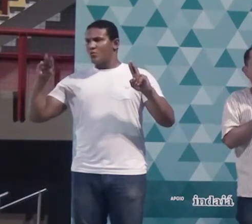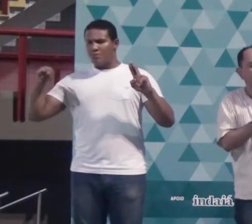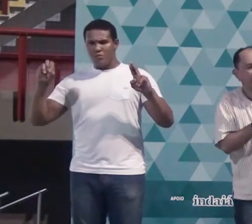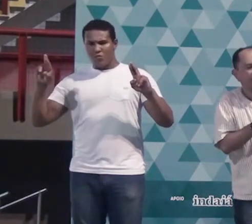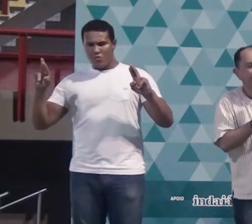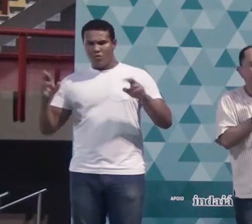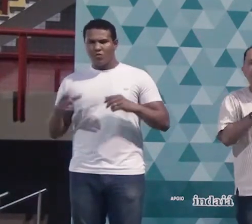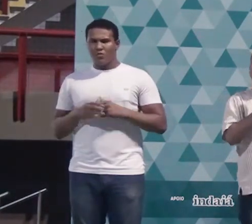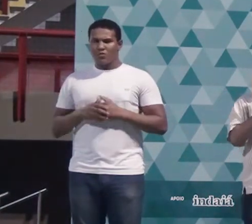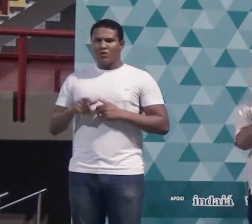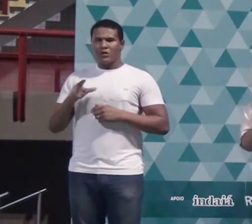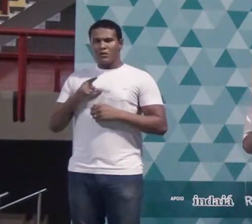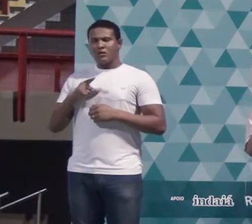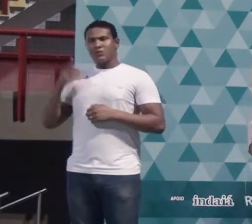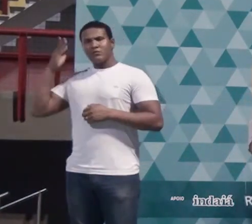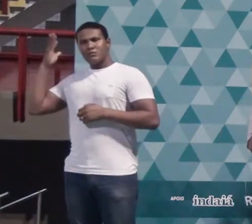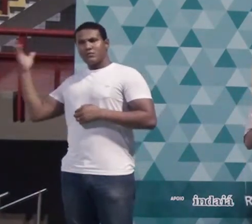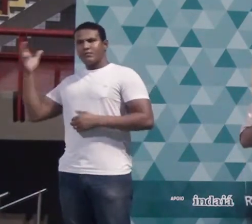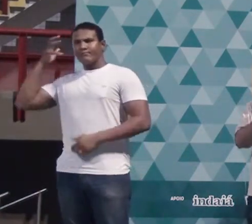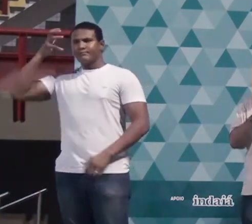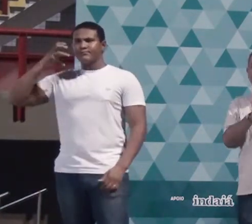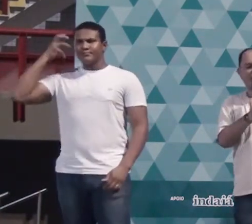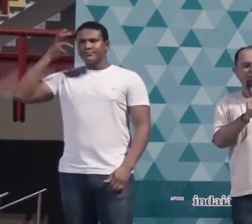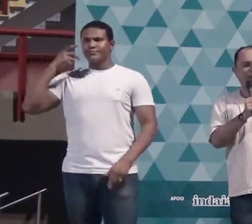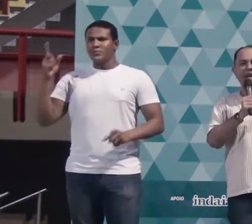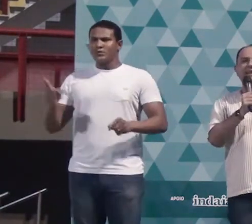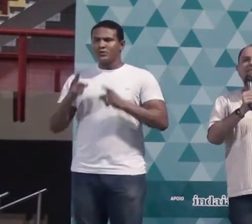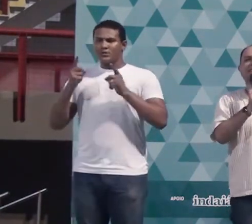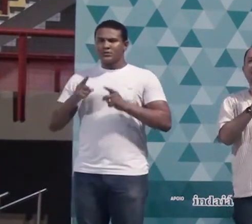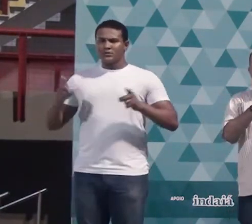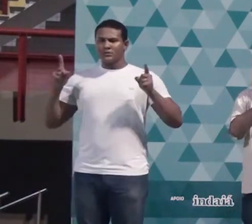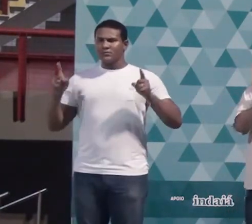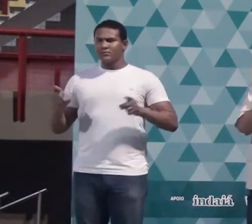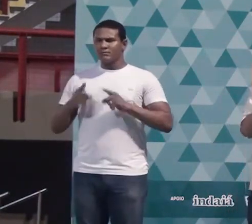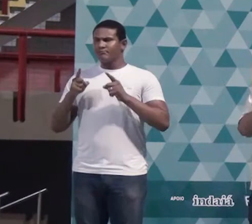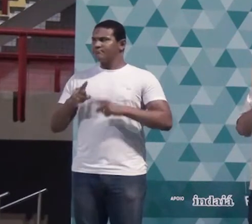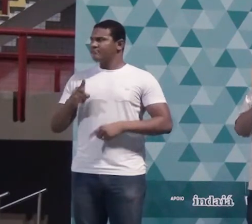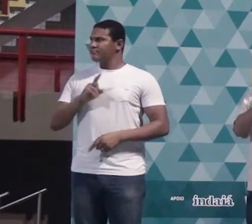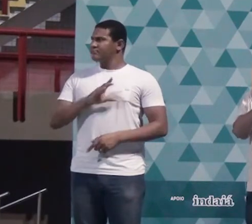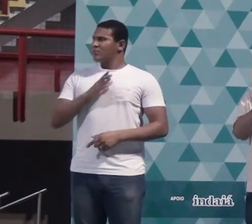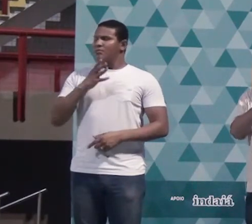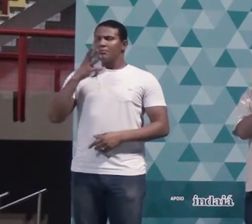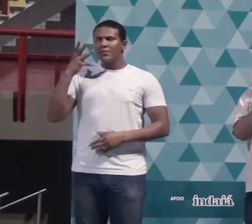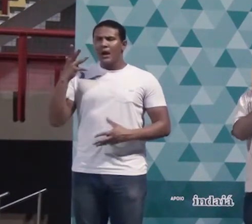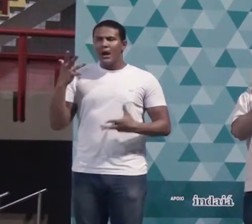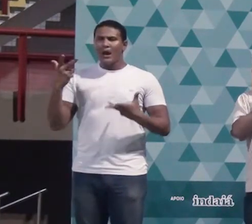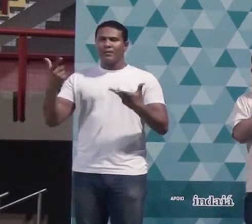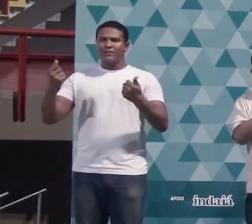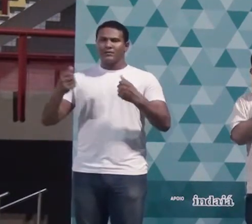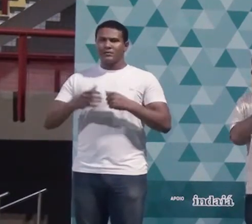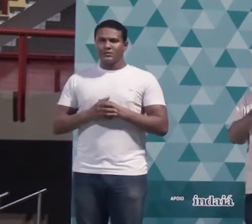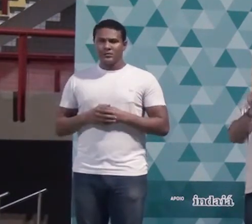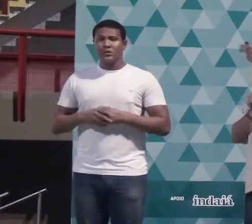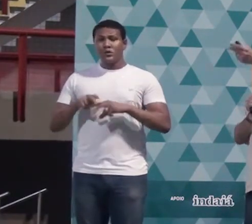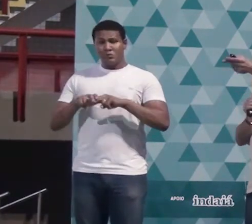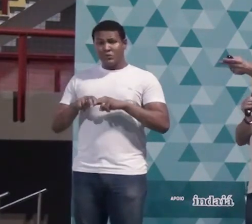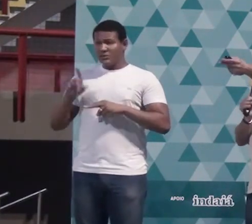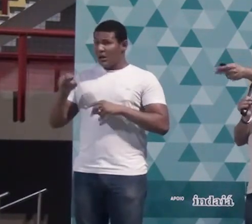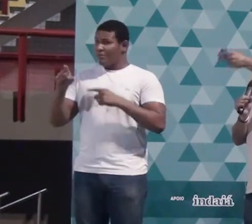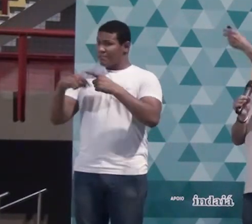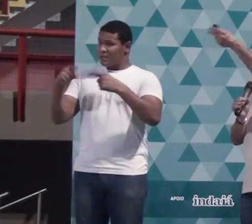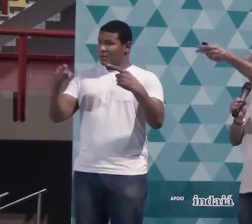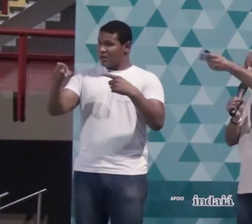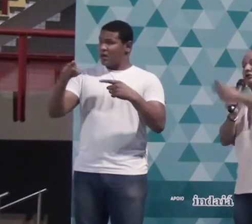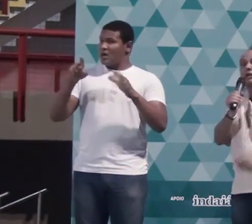Belchior. Está aí a canção maravilhosa, tudo outra vez, entendeu? E é por isso, lê seu material, responda